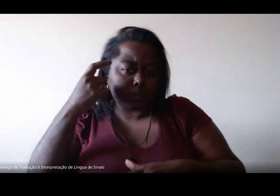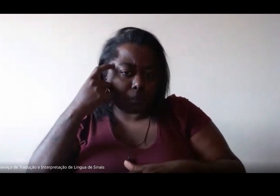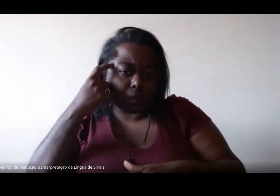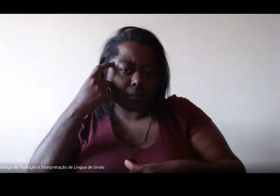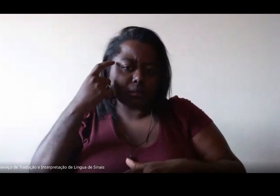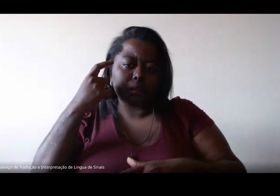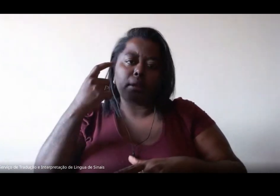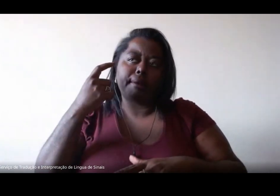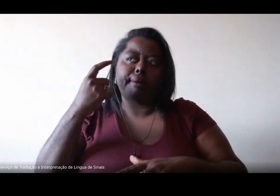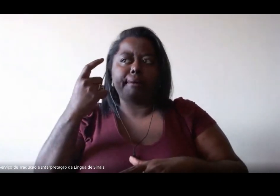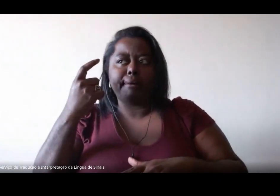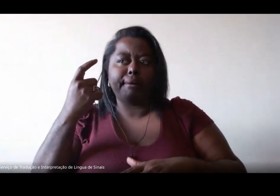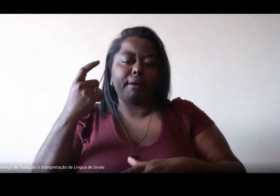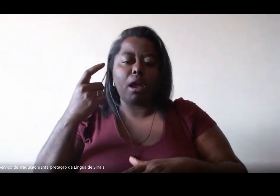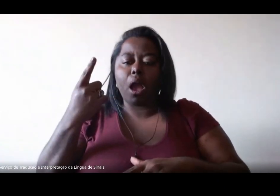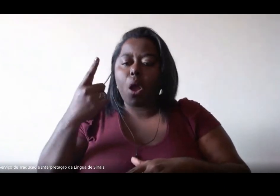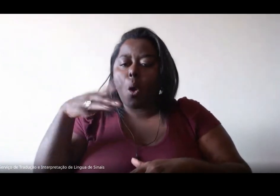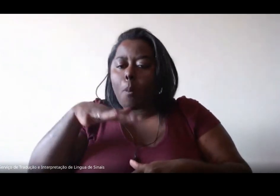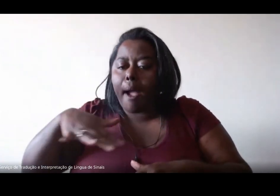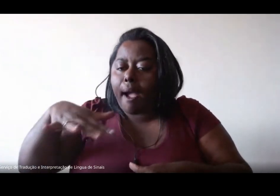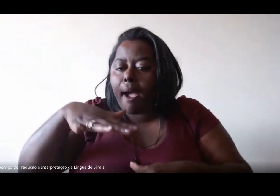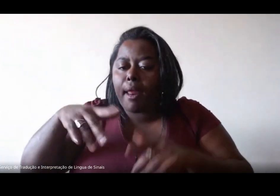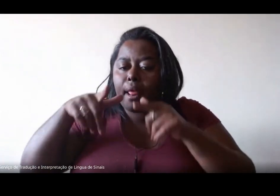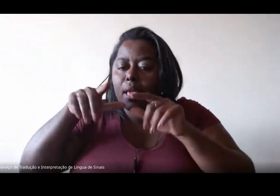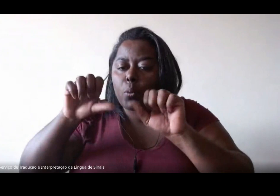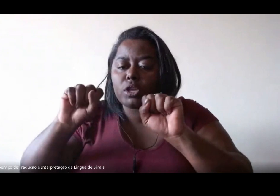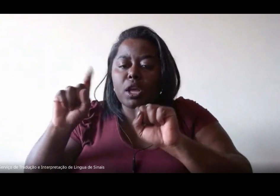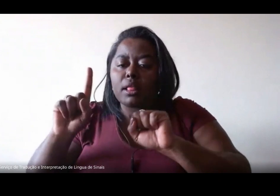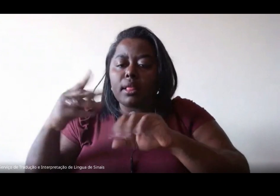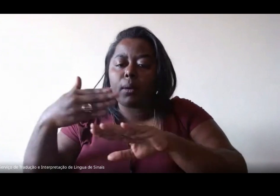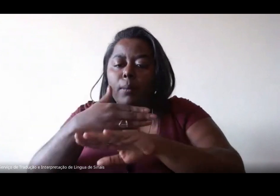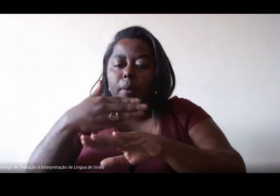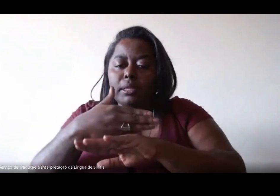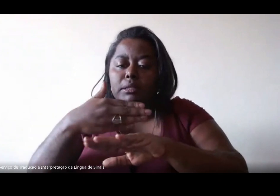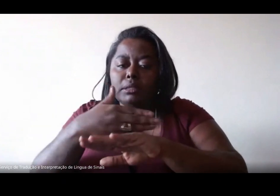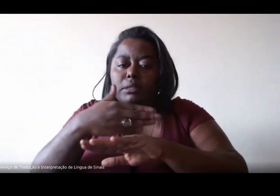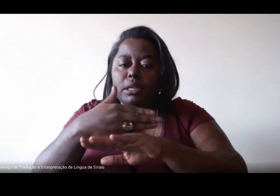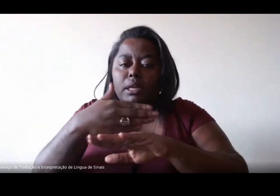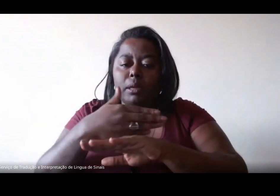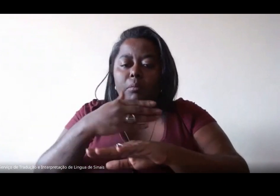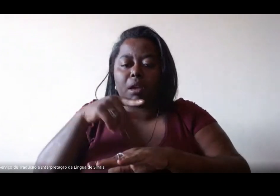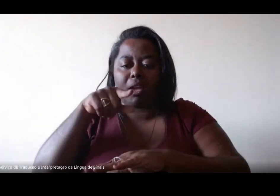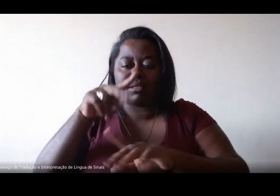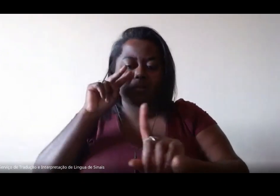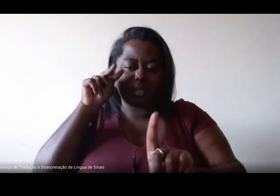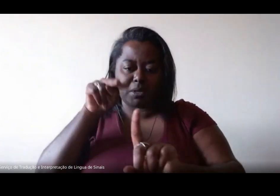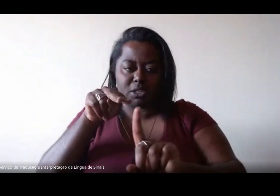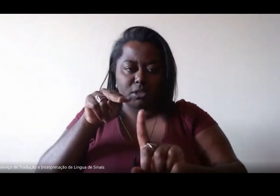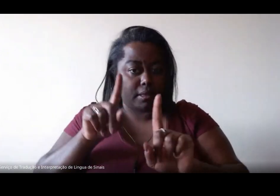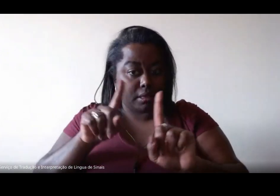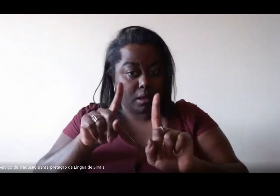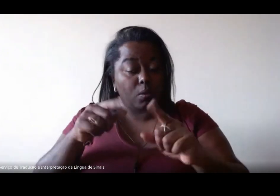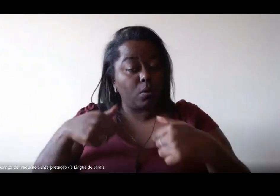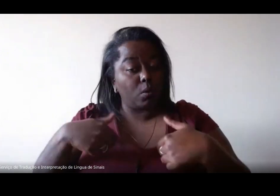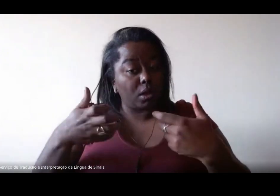a impressão de que alguma área da linguística não participa